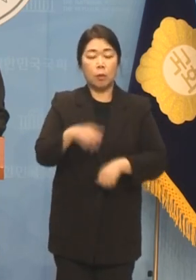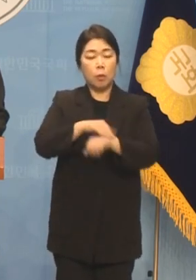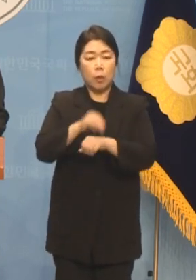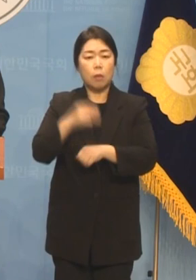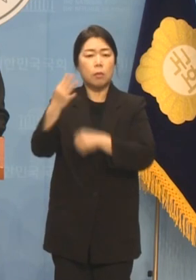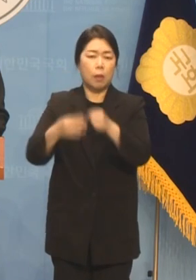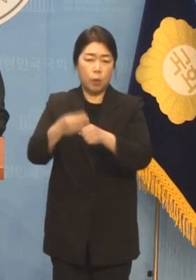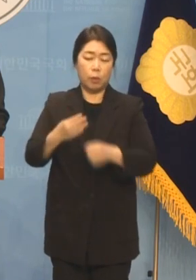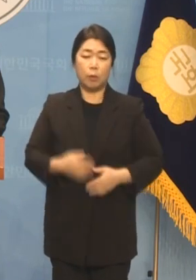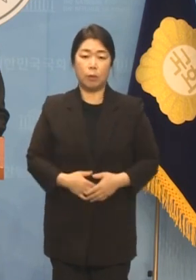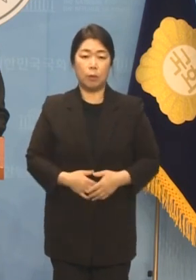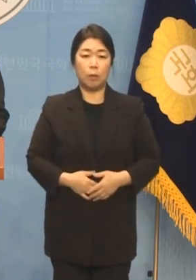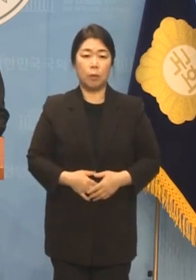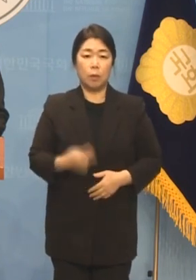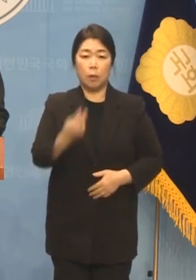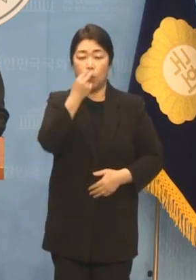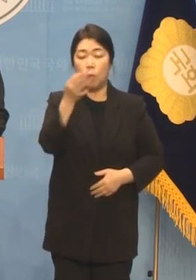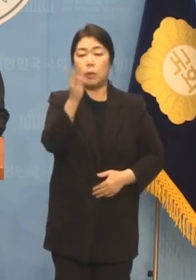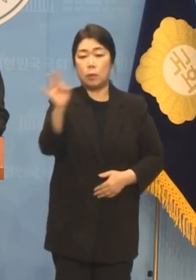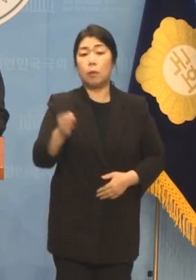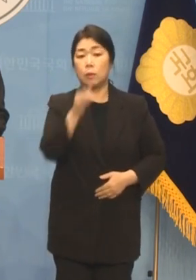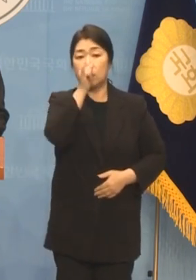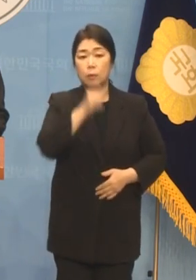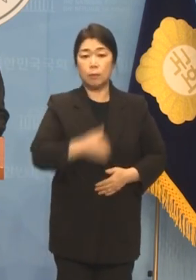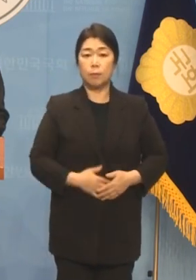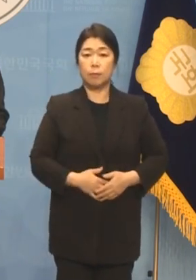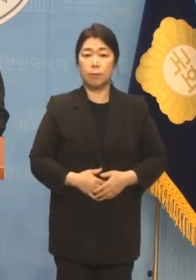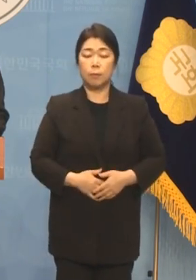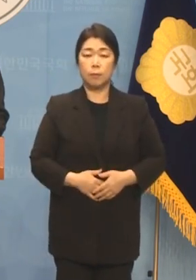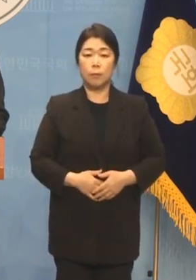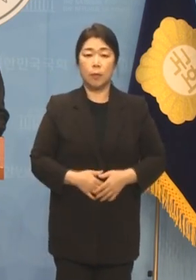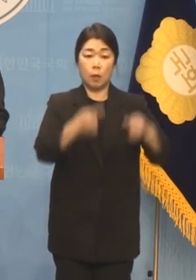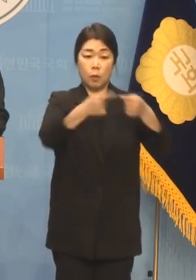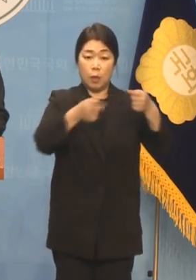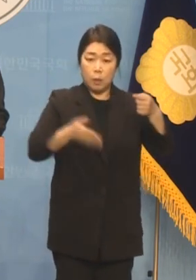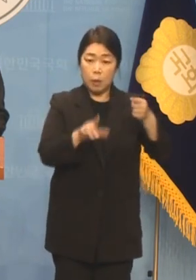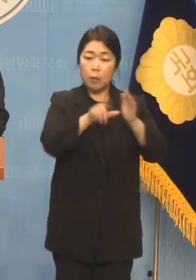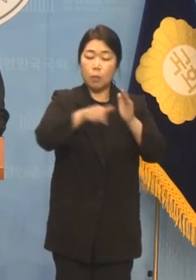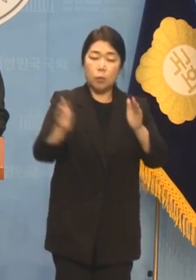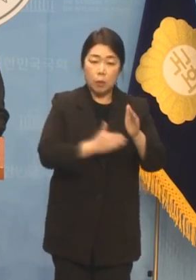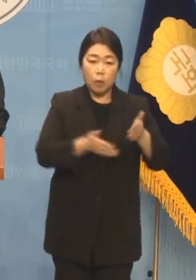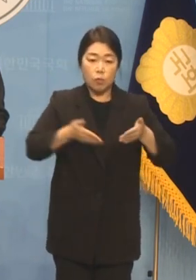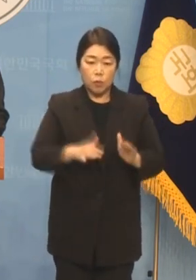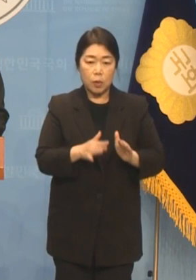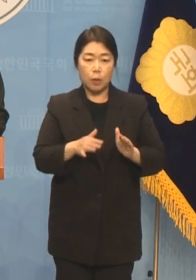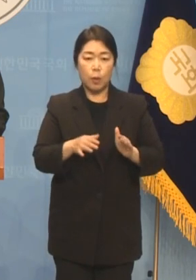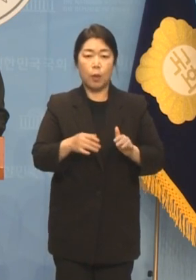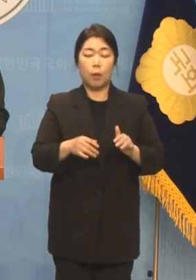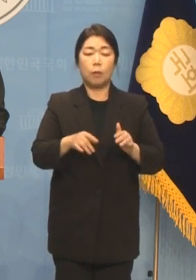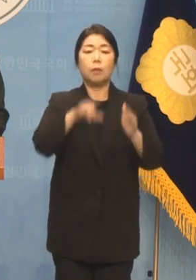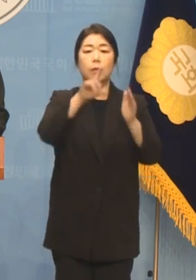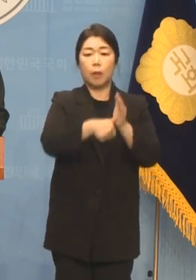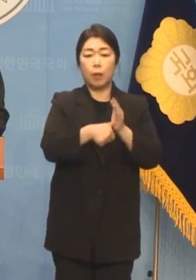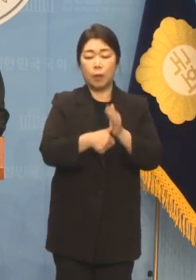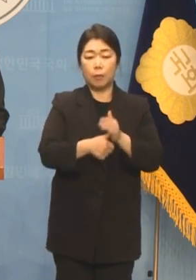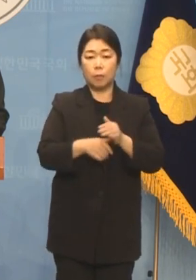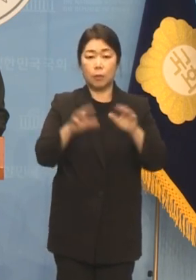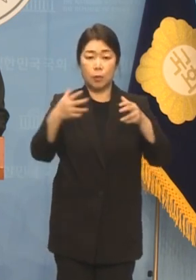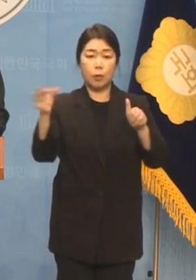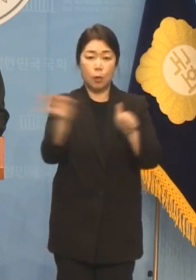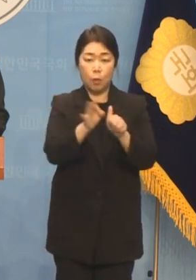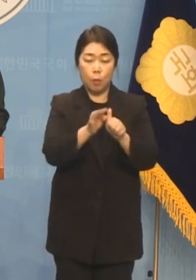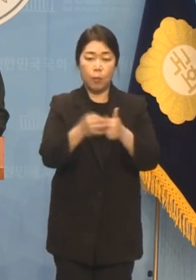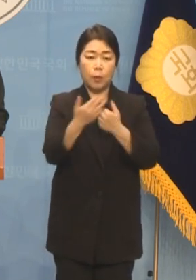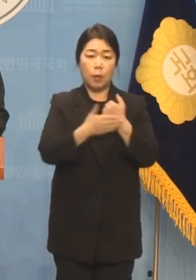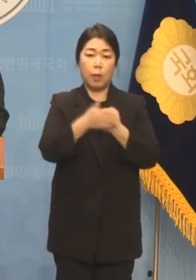여기 있습니다. 새로운 미래는 첫째 자녀 출산부터 출산 크레딧을 적용하는 것에 더해서 양육의 손길이